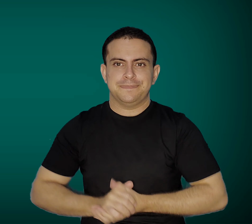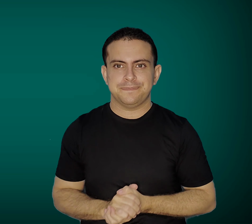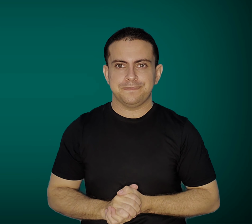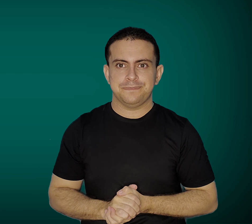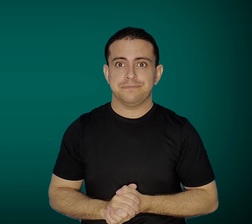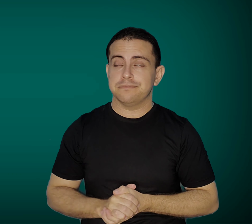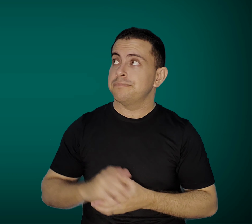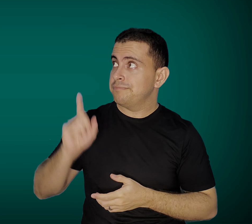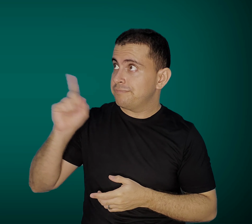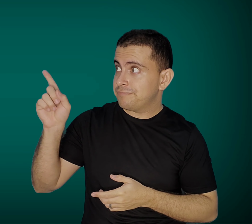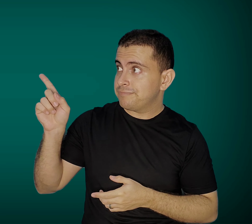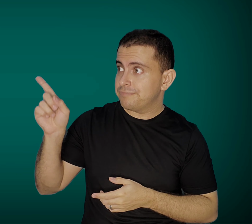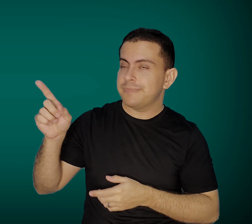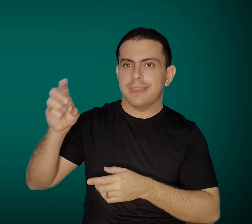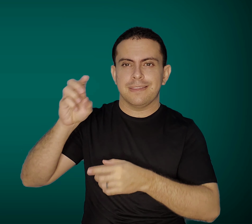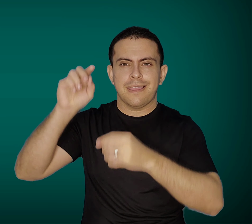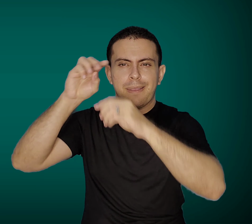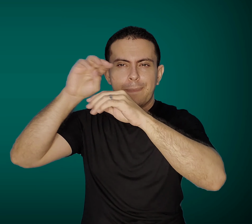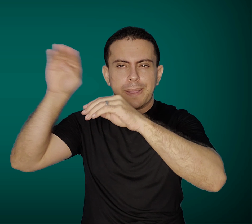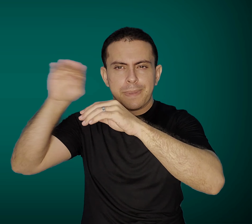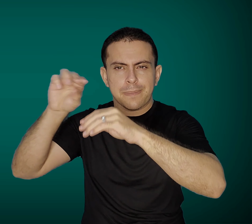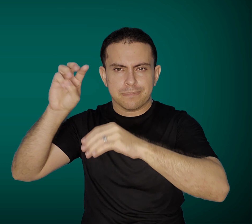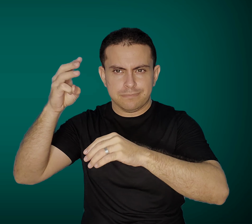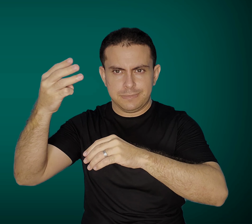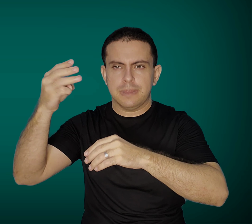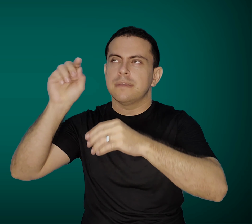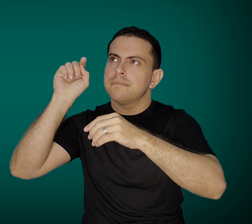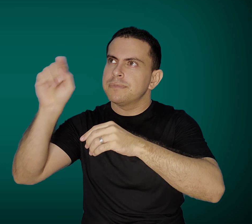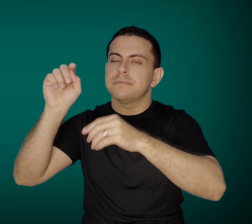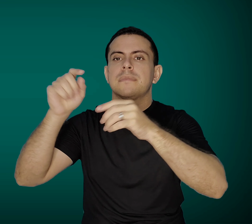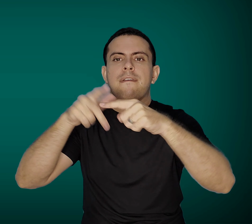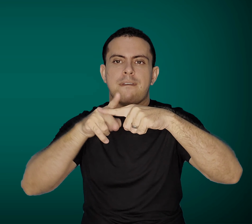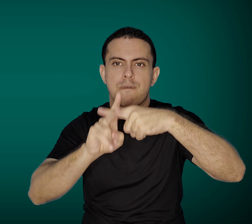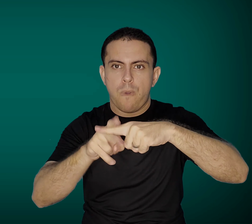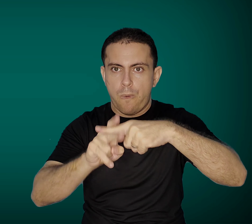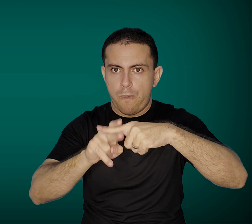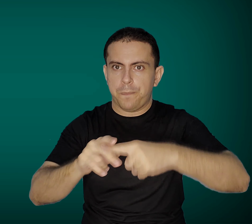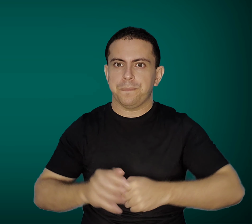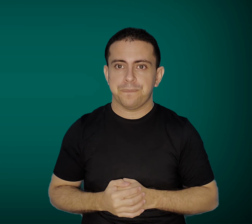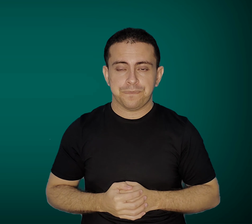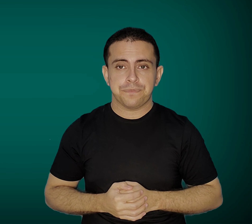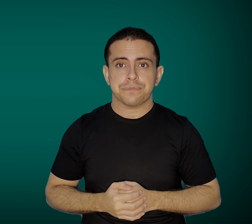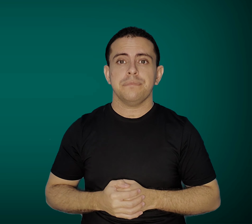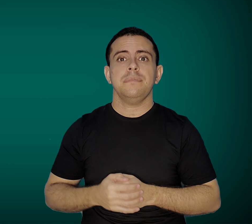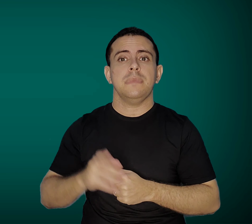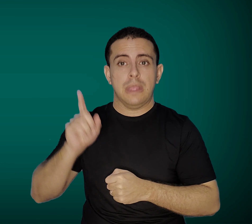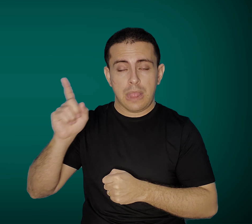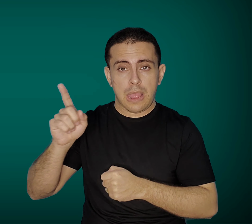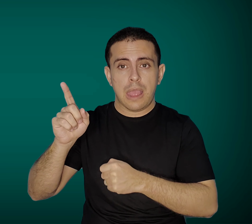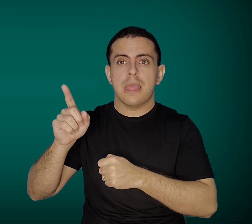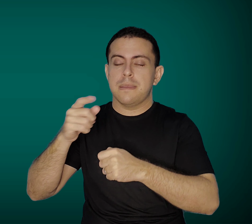Você aperta na parte superior, nas três barrinhas e clica em configurações E